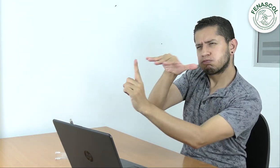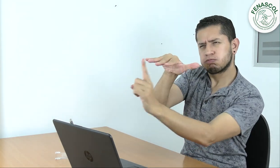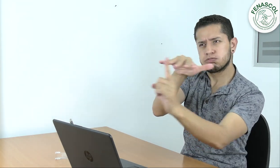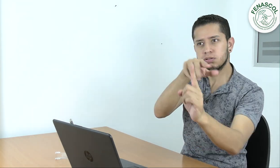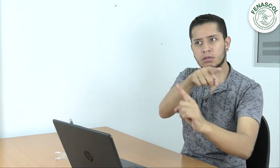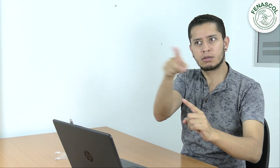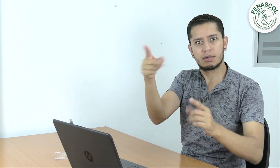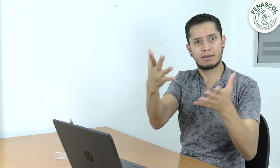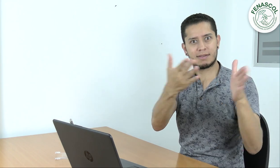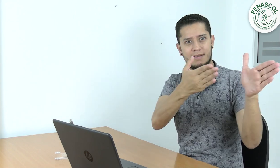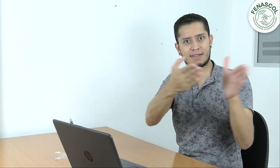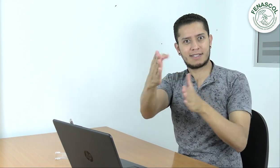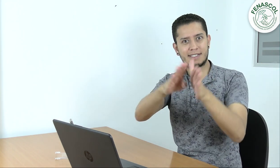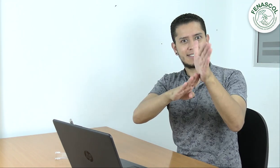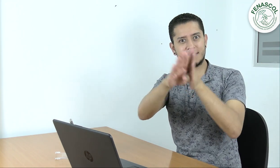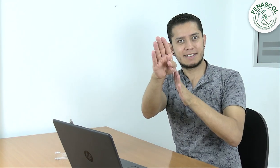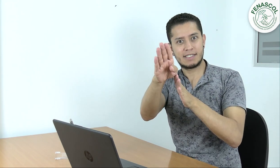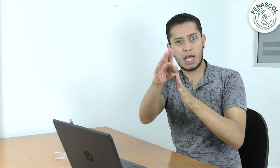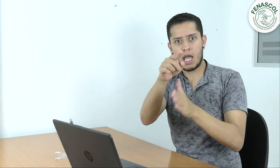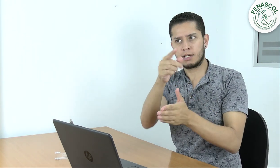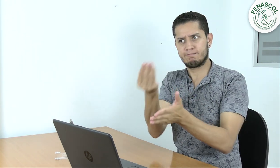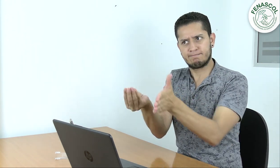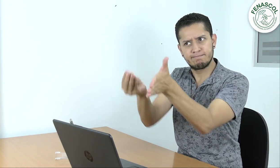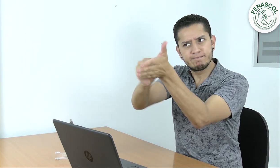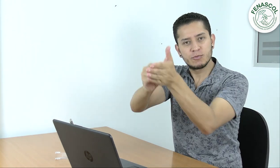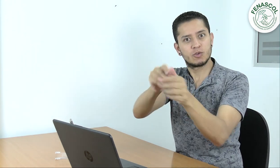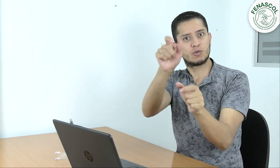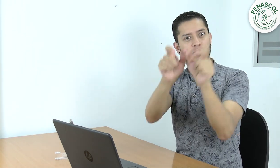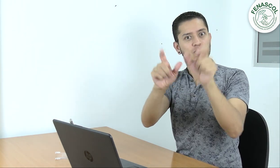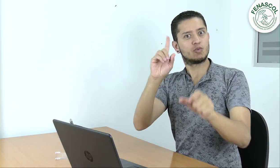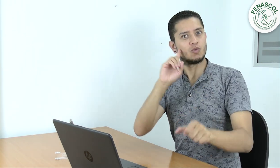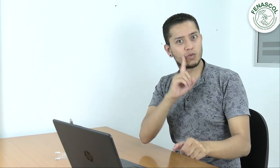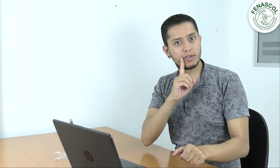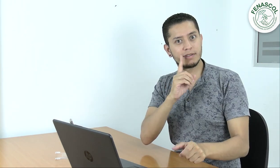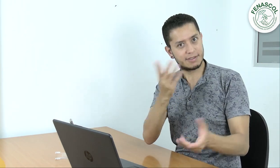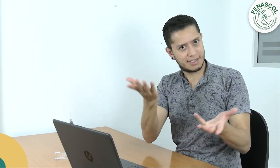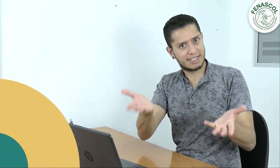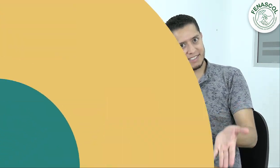necesidades de las personas sordas y sean tenidas en cuenta. Adelante.